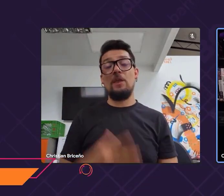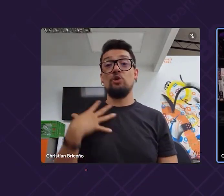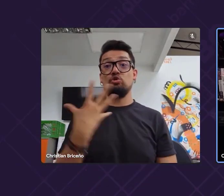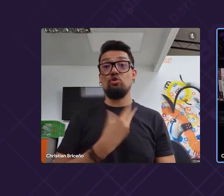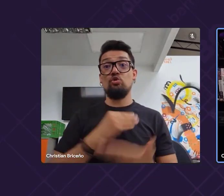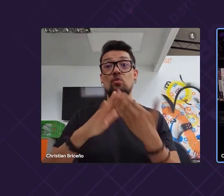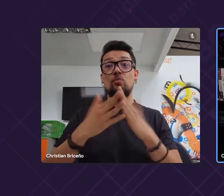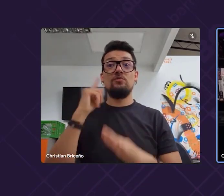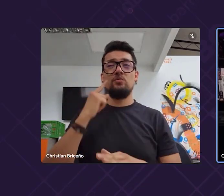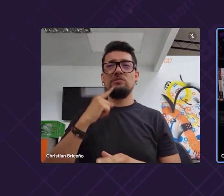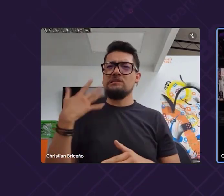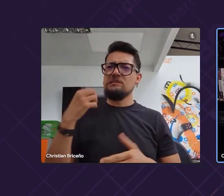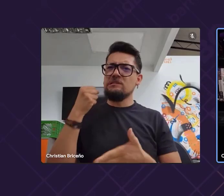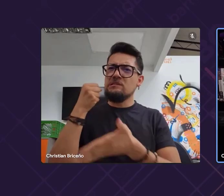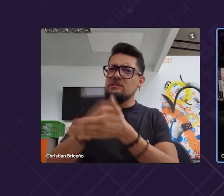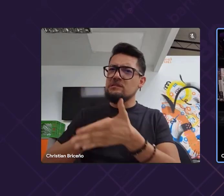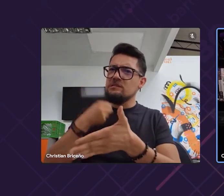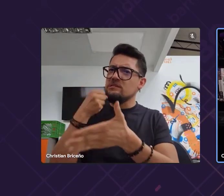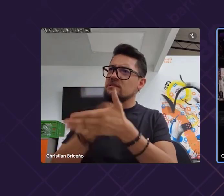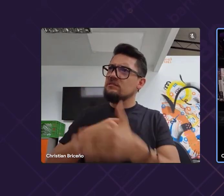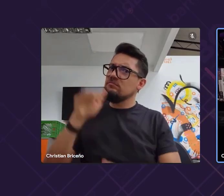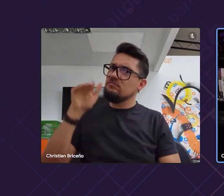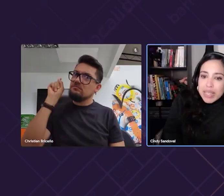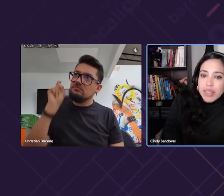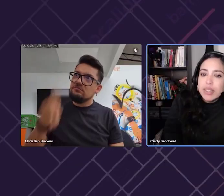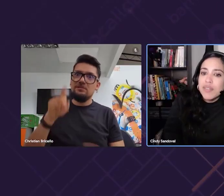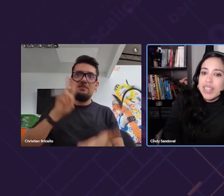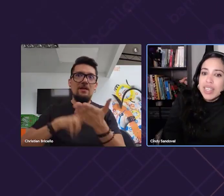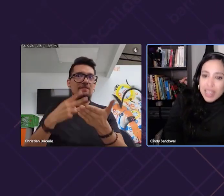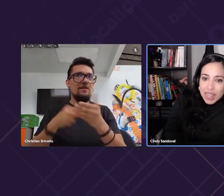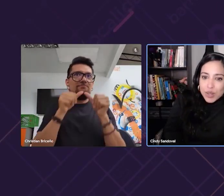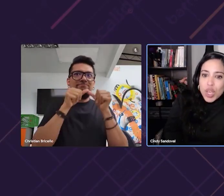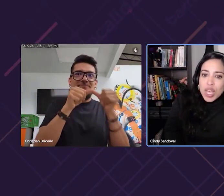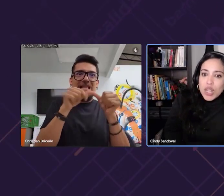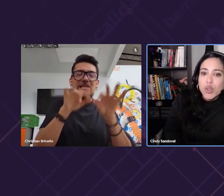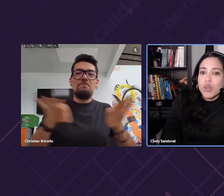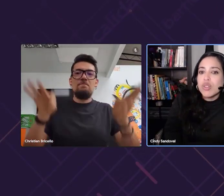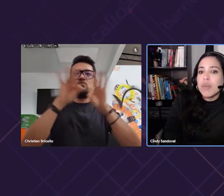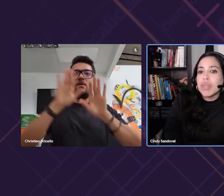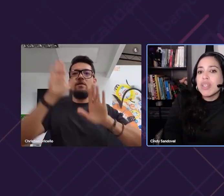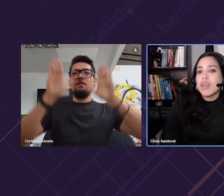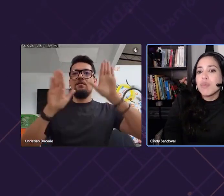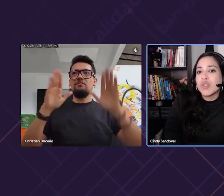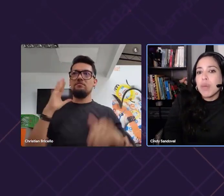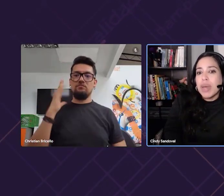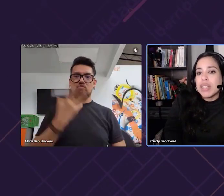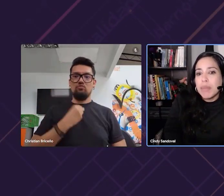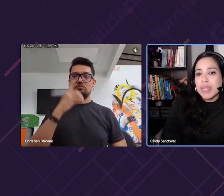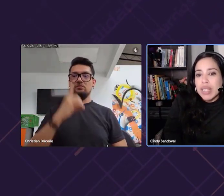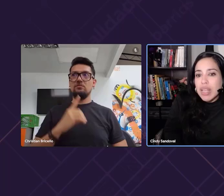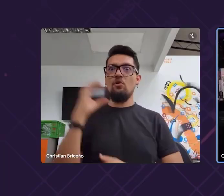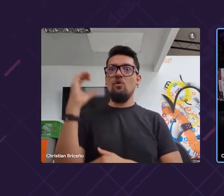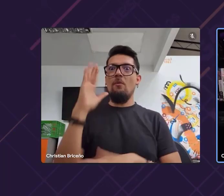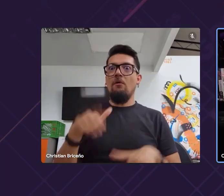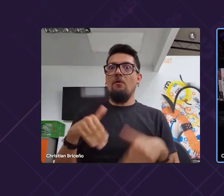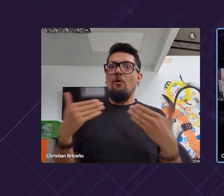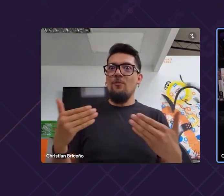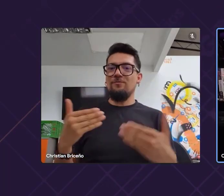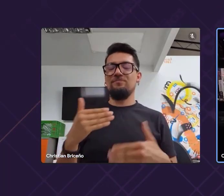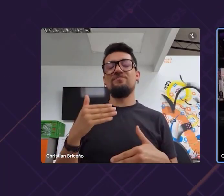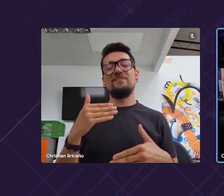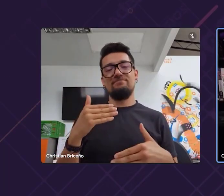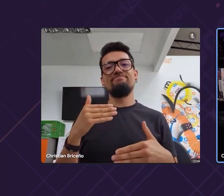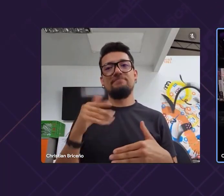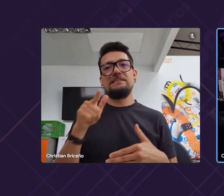sí nos falta muchísima información, más accesibilidad en eso. Nosotros siempre decimos que para temas de debates,